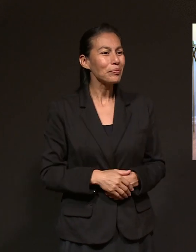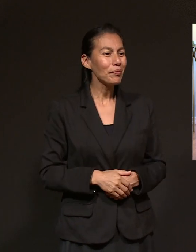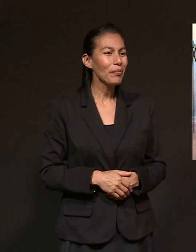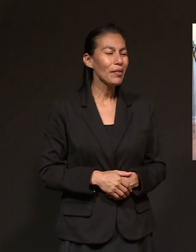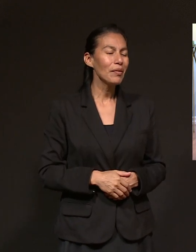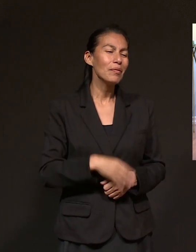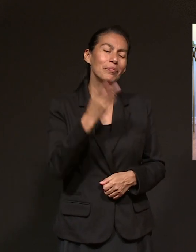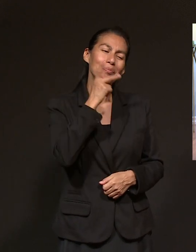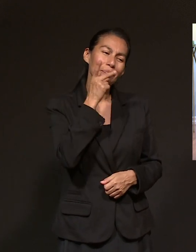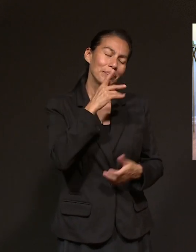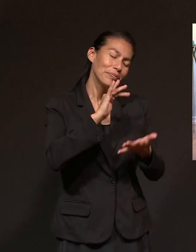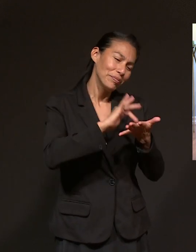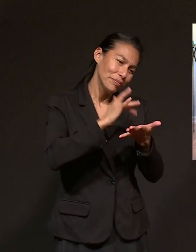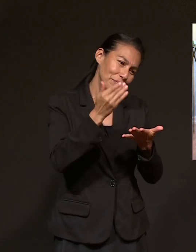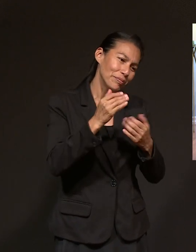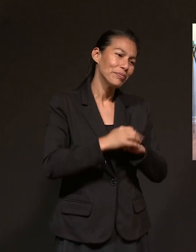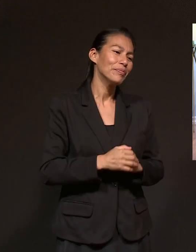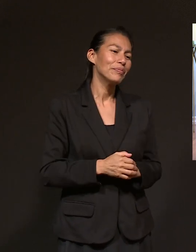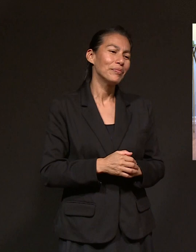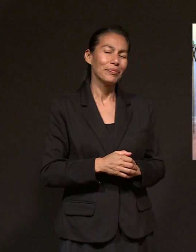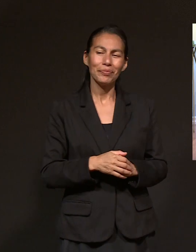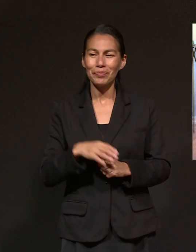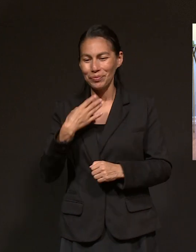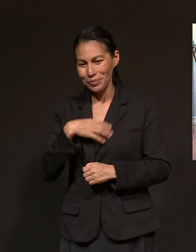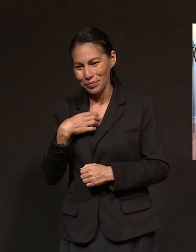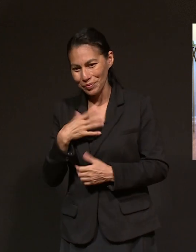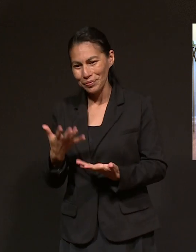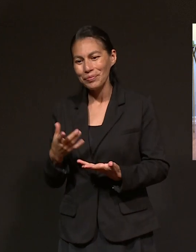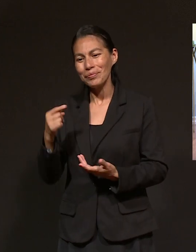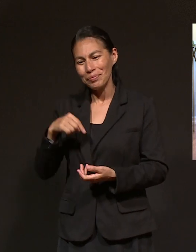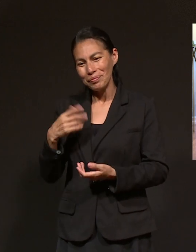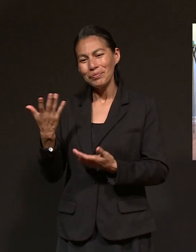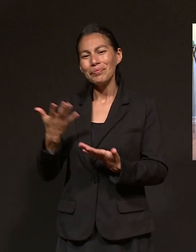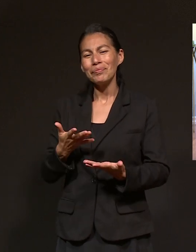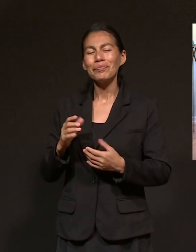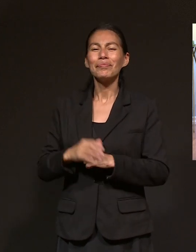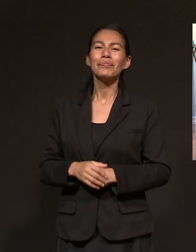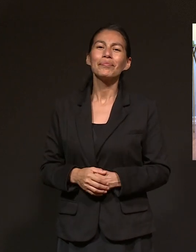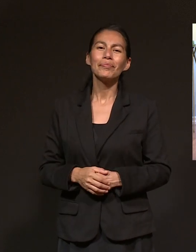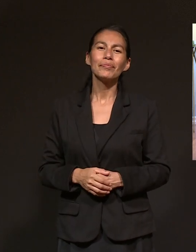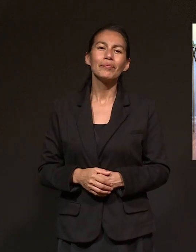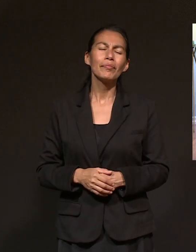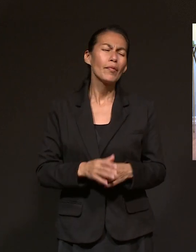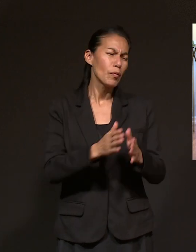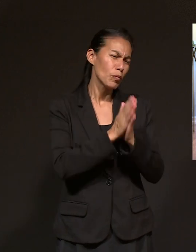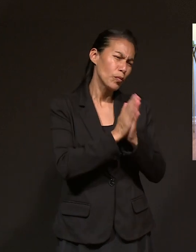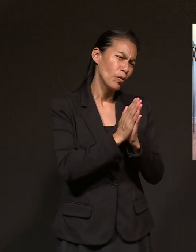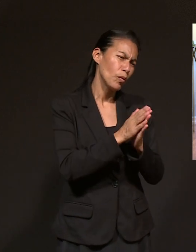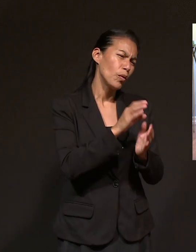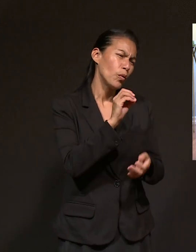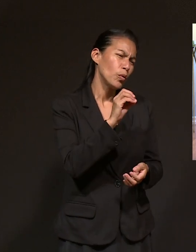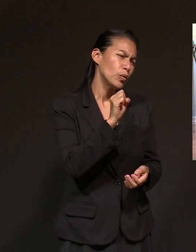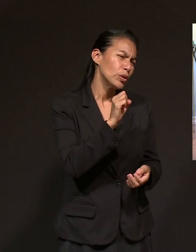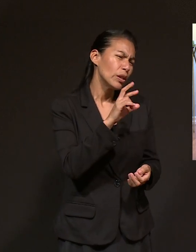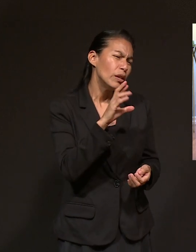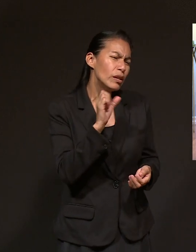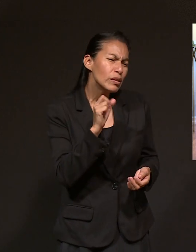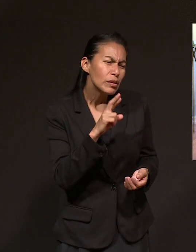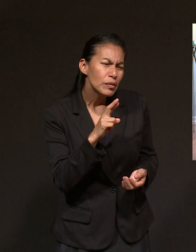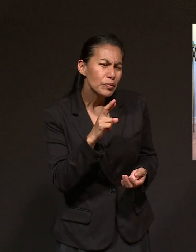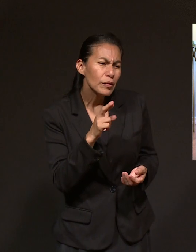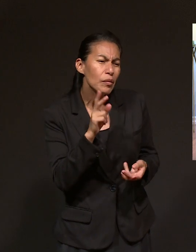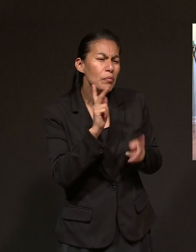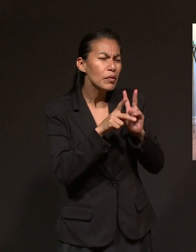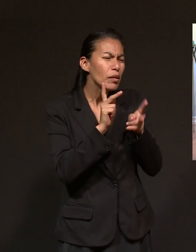nuestra invitación esta noche. Muchas gracias Pastor, muy contento de estar aquí. Oscar, cuéntanos algo